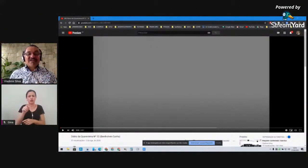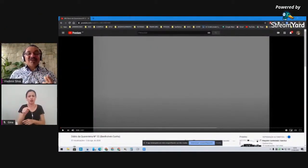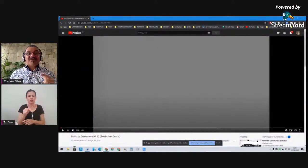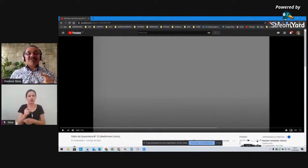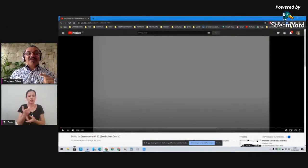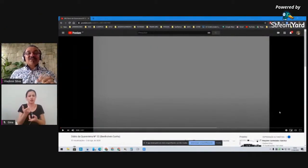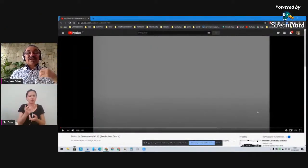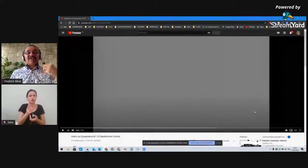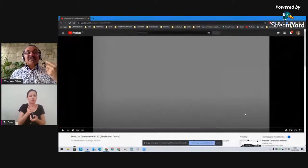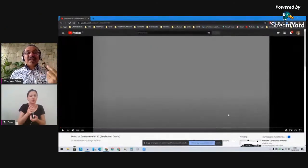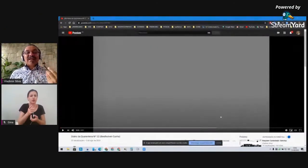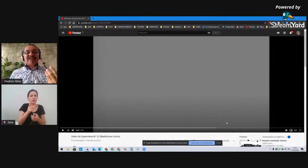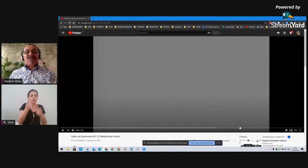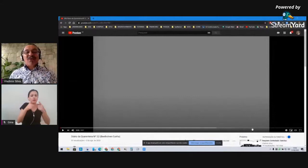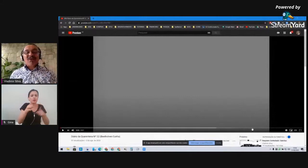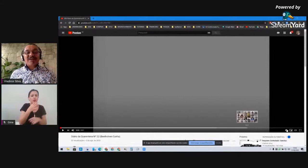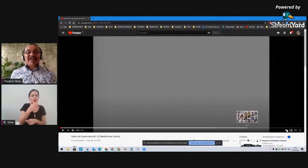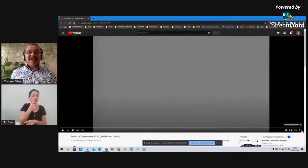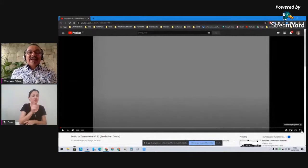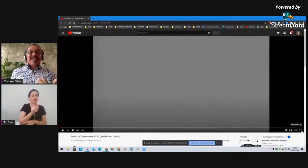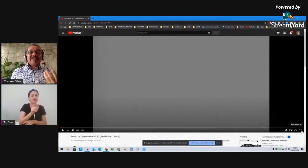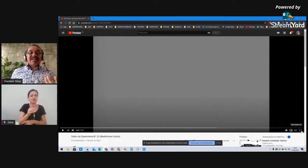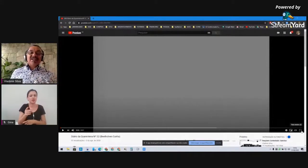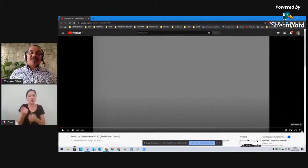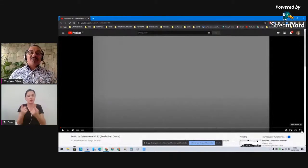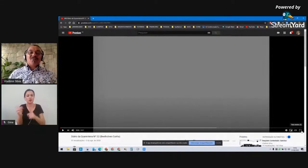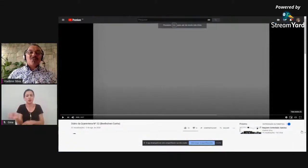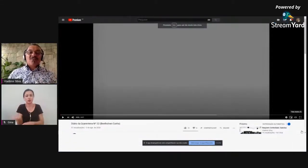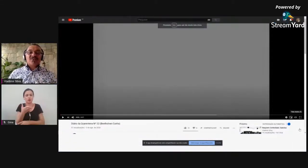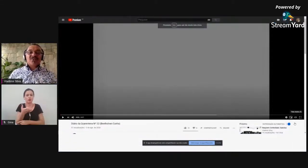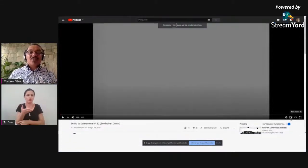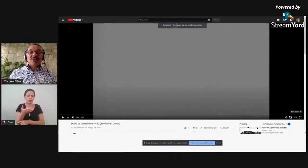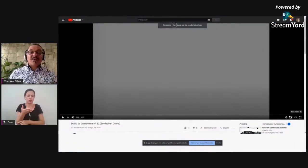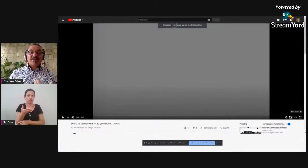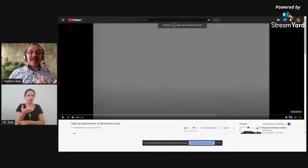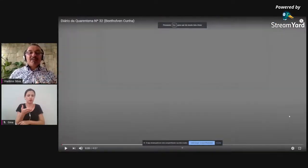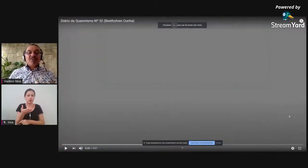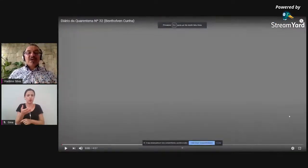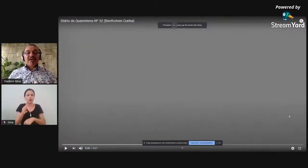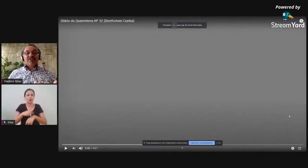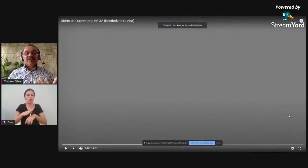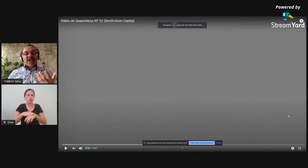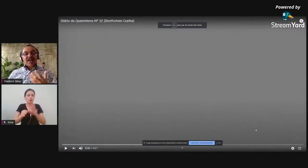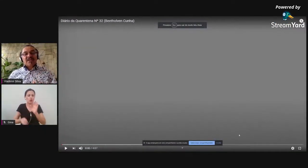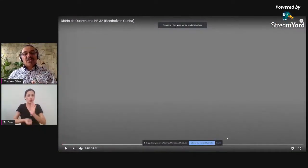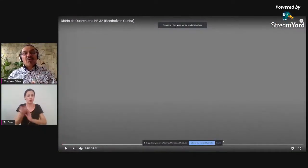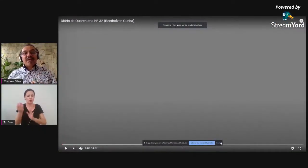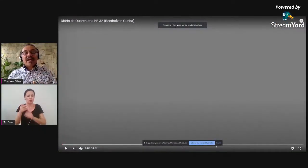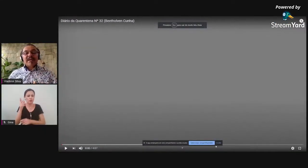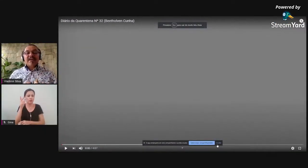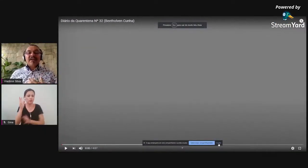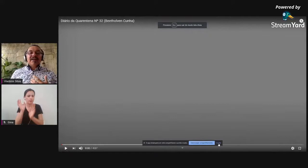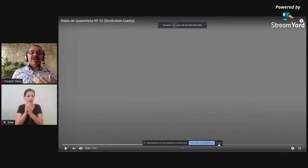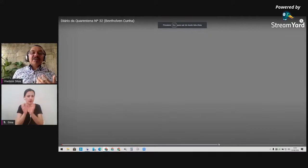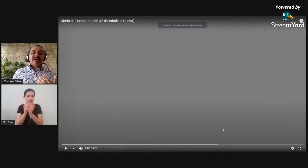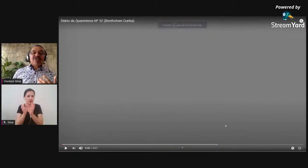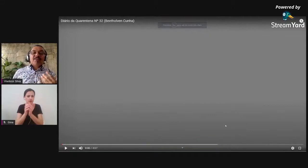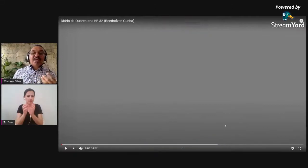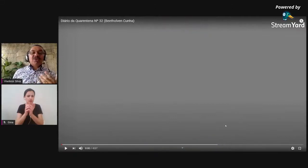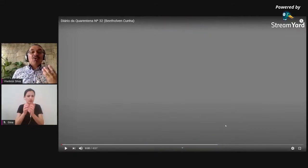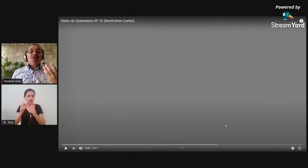uma peça conhecida, nós fizemos a estreia de uma obra escrita por um compositor pernambucano, aqui de